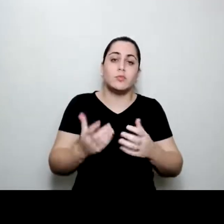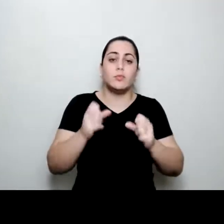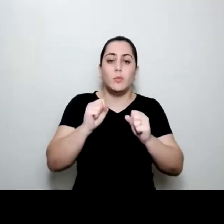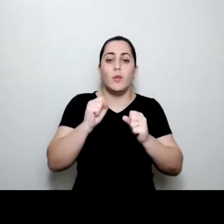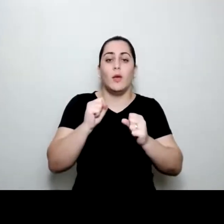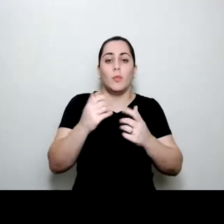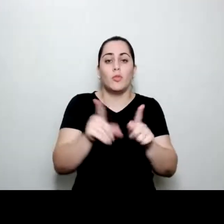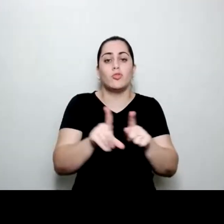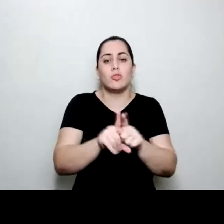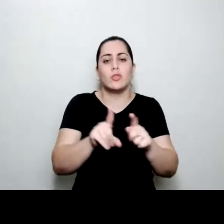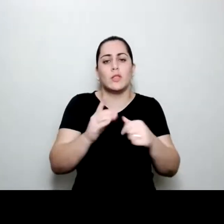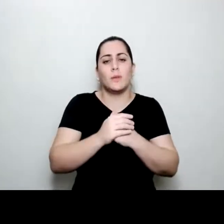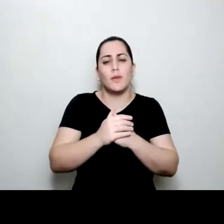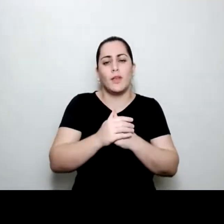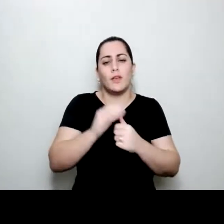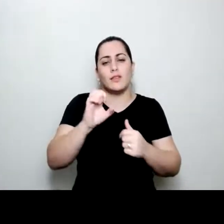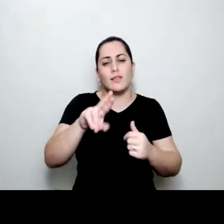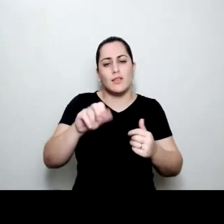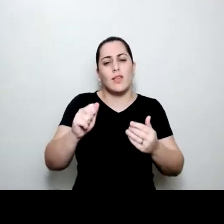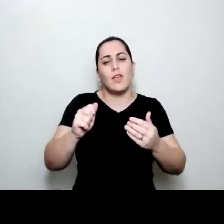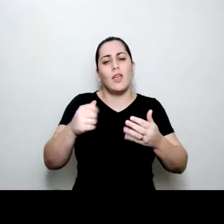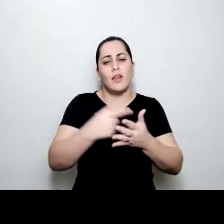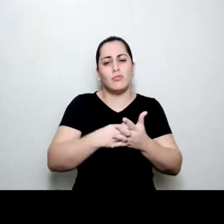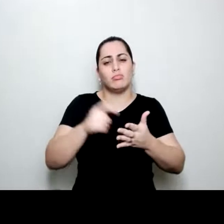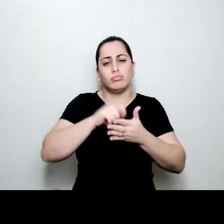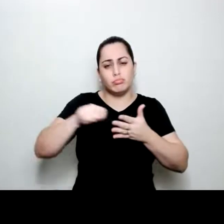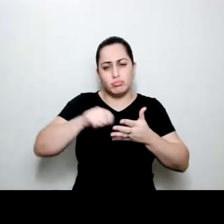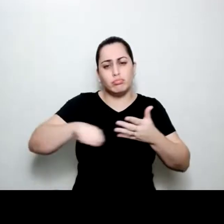gramofones, né, rolos de cera, registrar